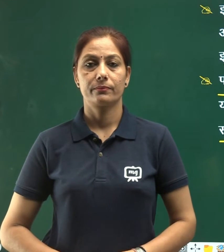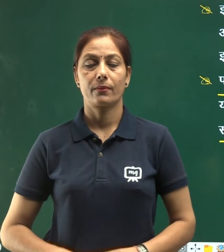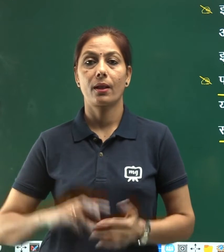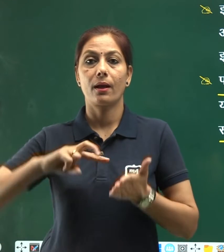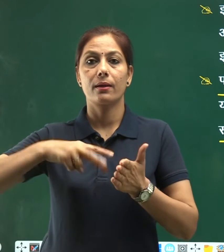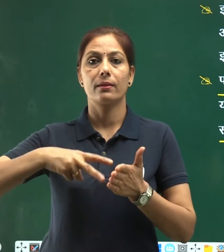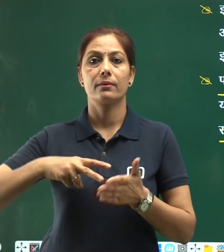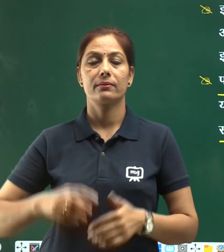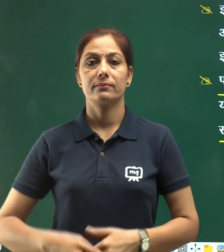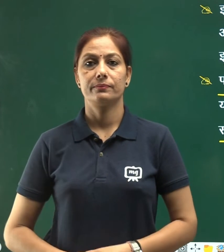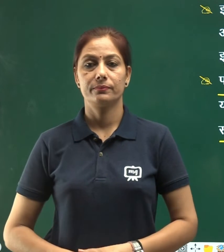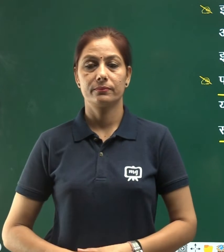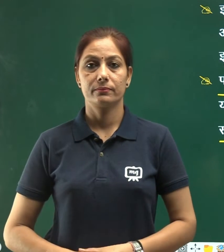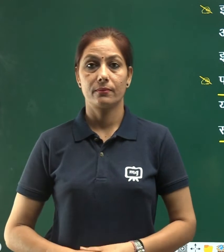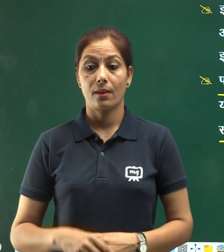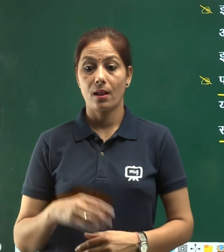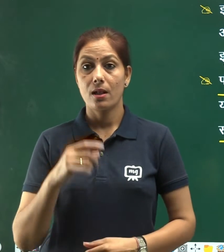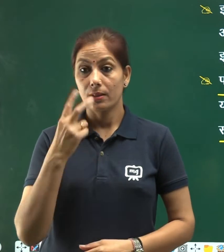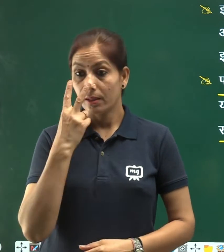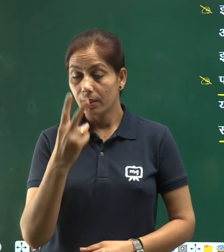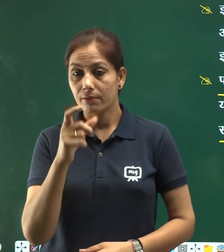अर्थात दर्शक